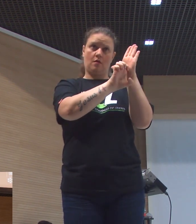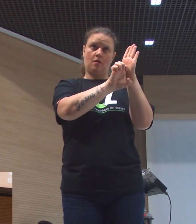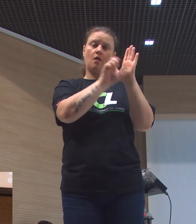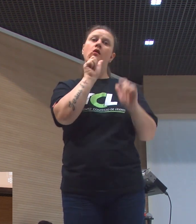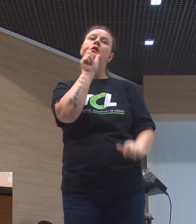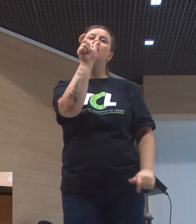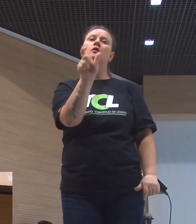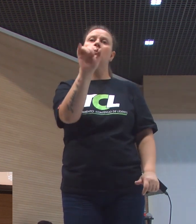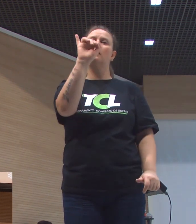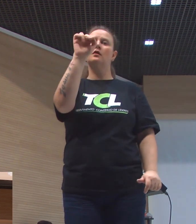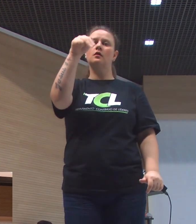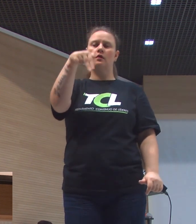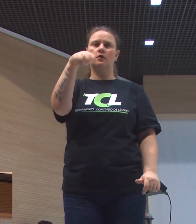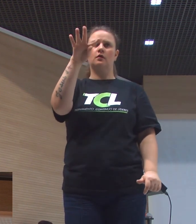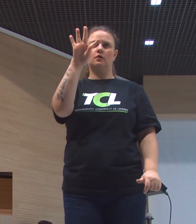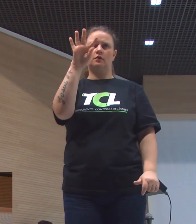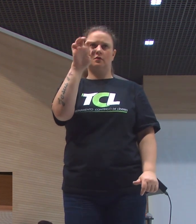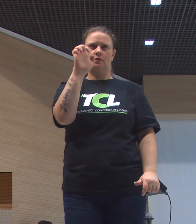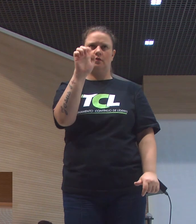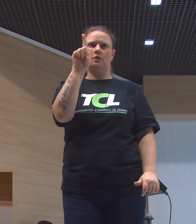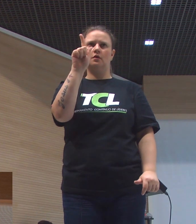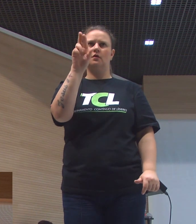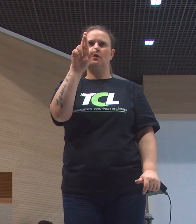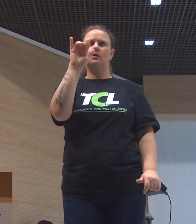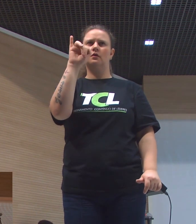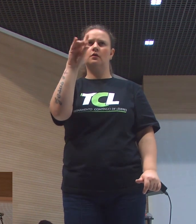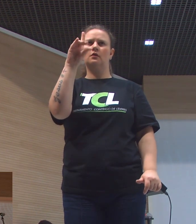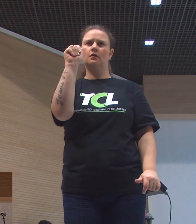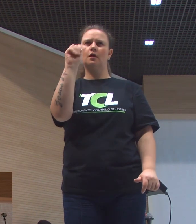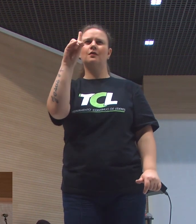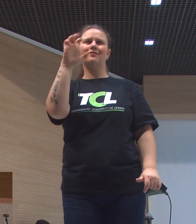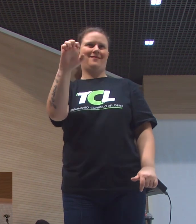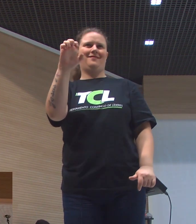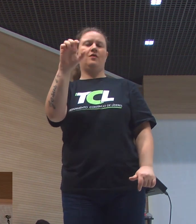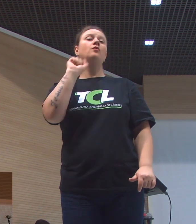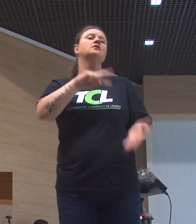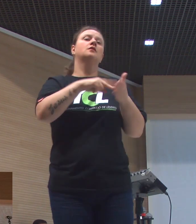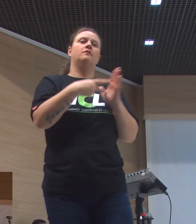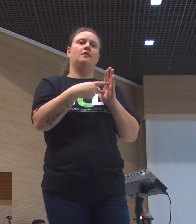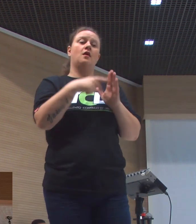E a gente como líder cristão, gente que influencia, gente que lidera,